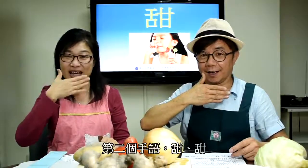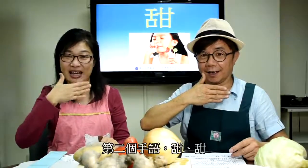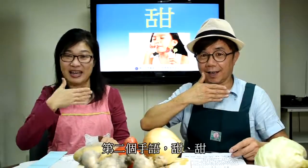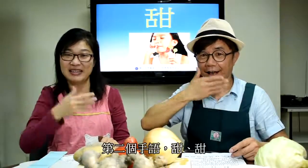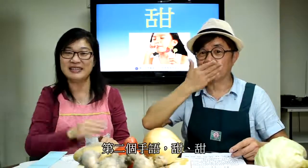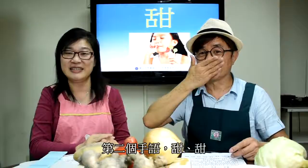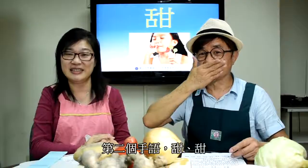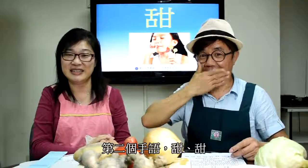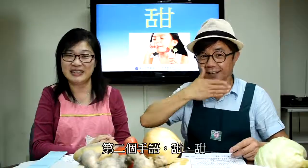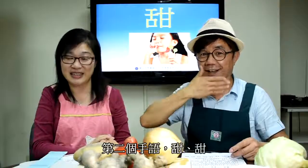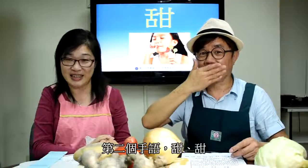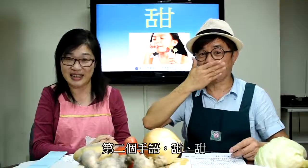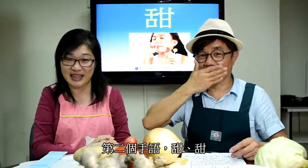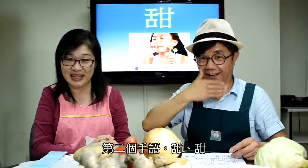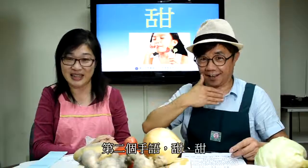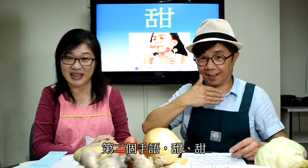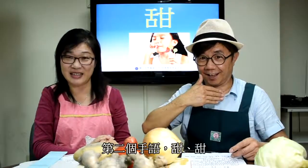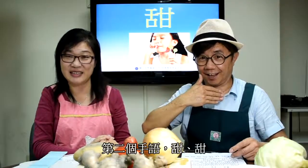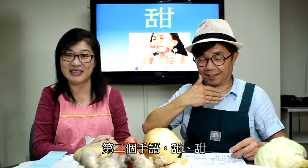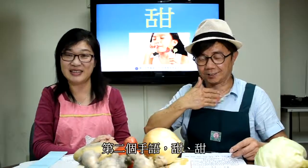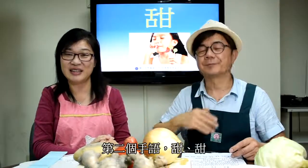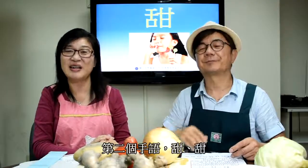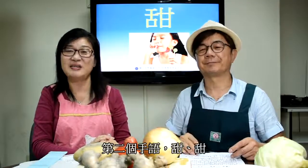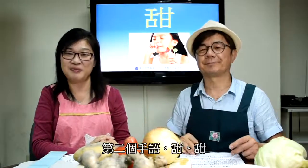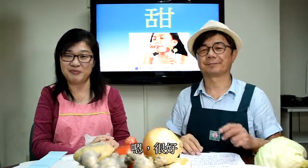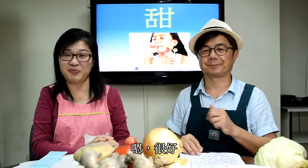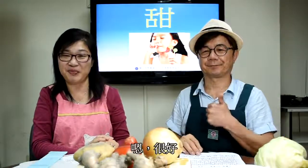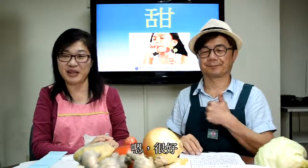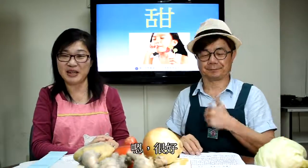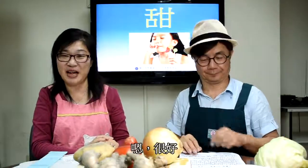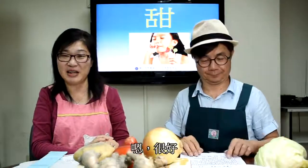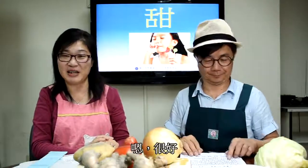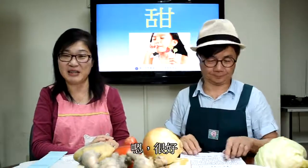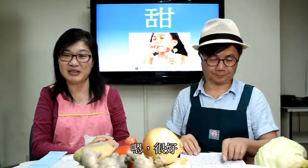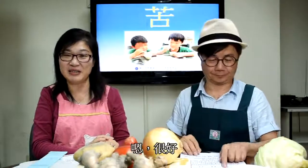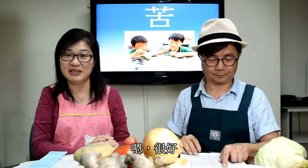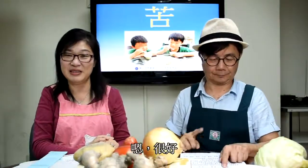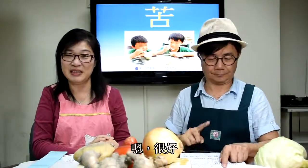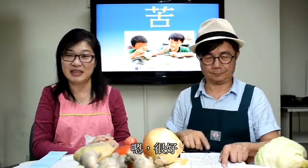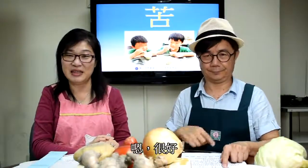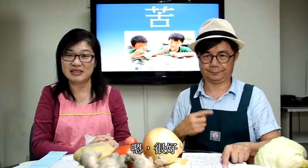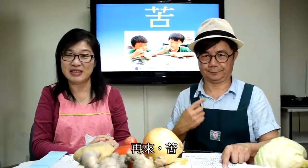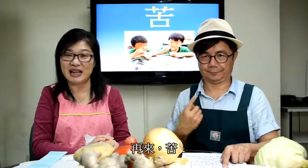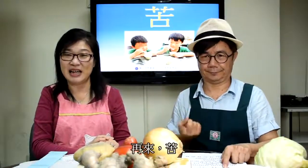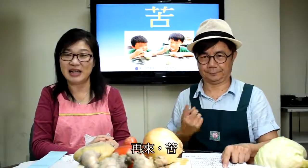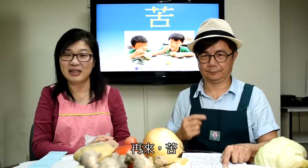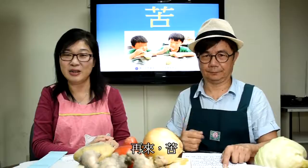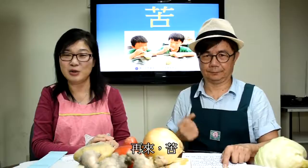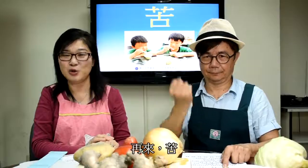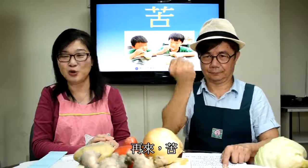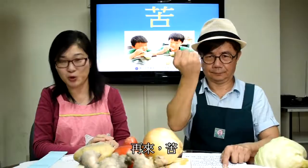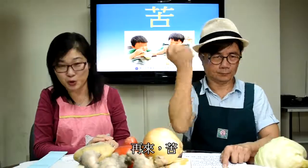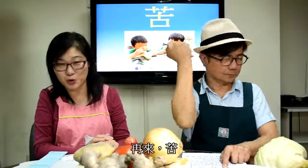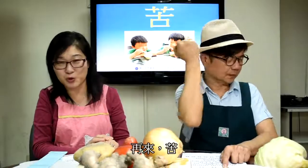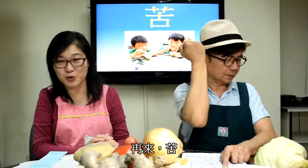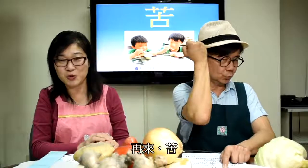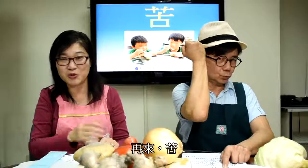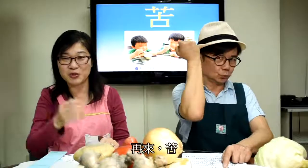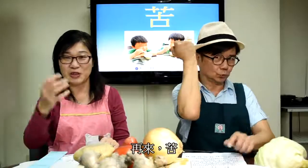甜甜，嗯，很好。再来苦，